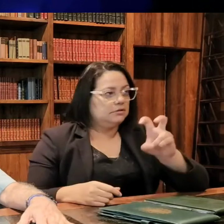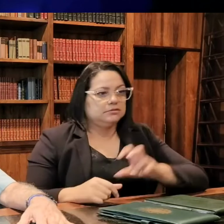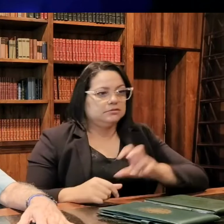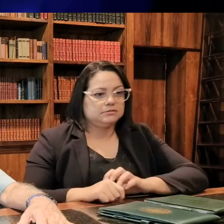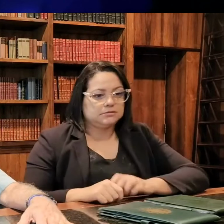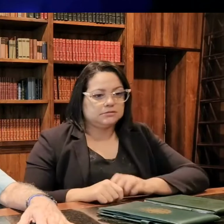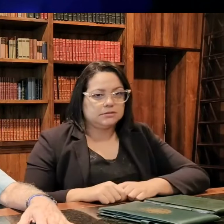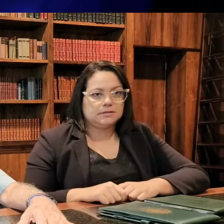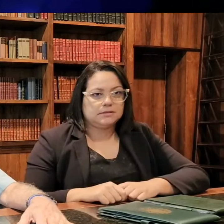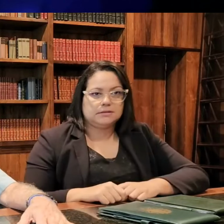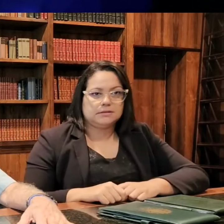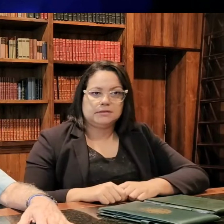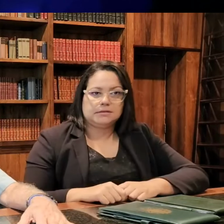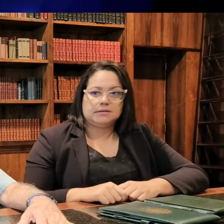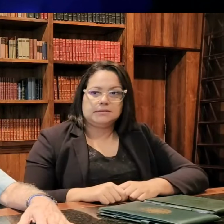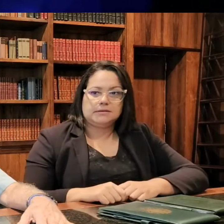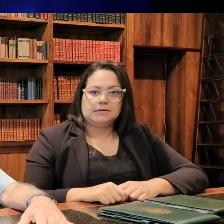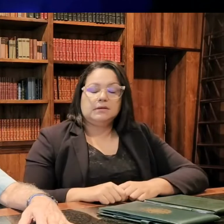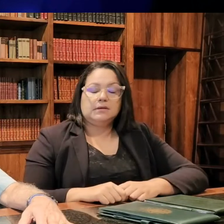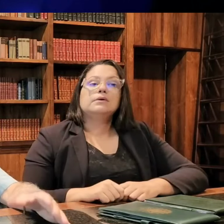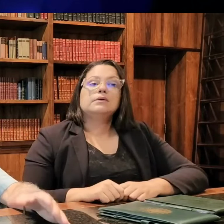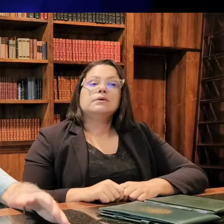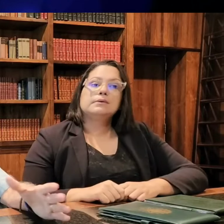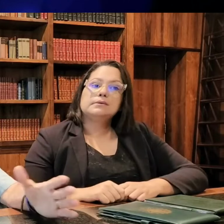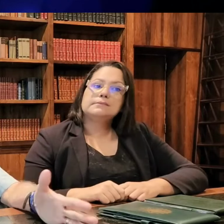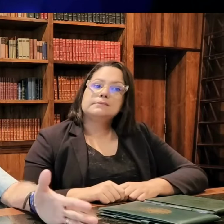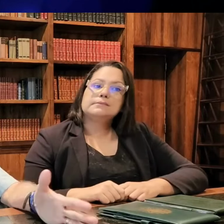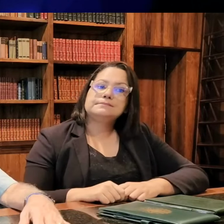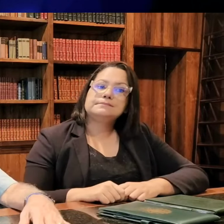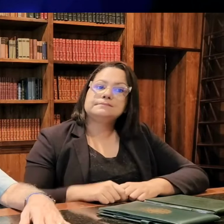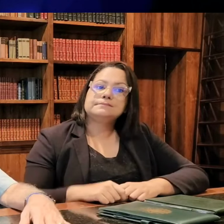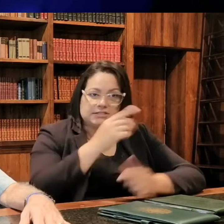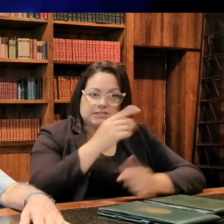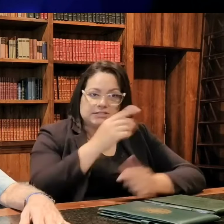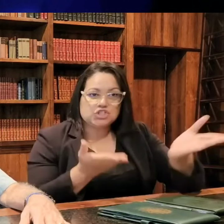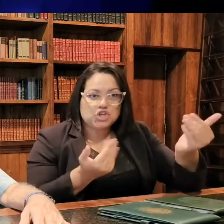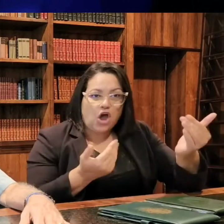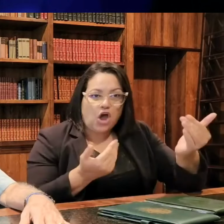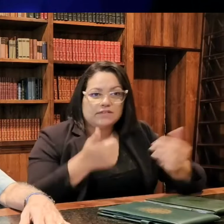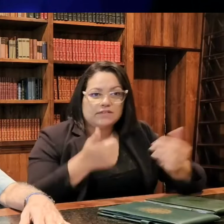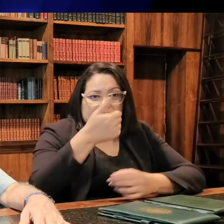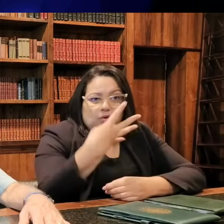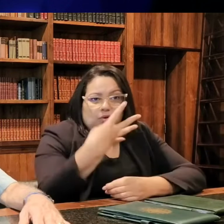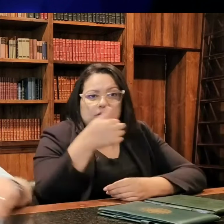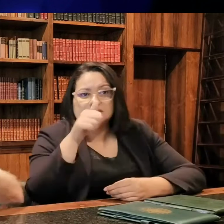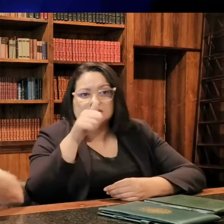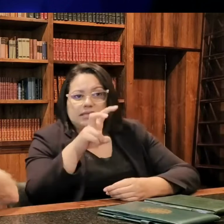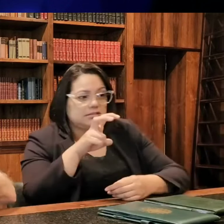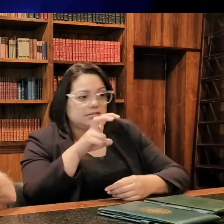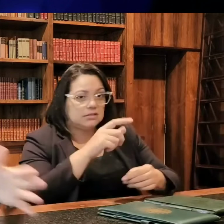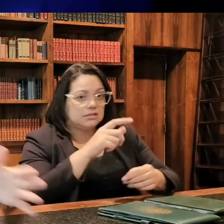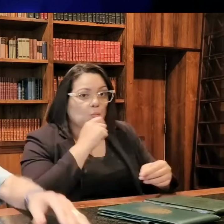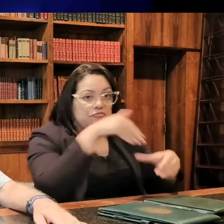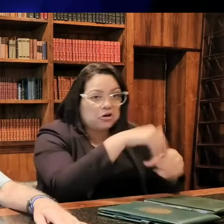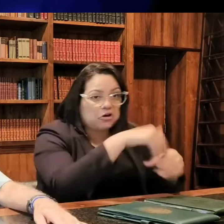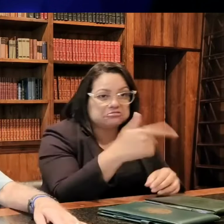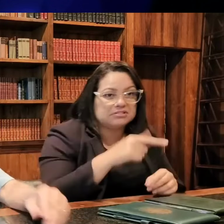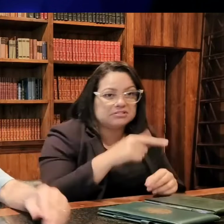Não seria mais justo? Aliás, mas lógico, se é final, seria, mas não. Foi do ano.